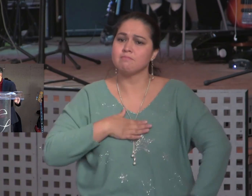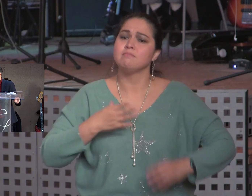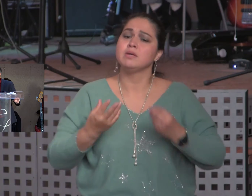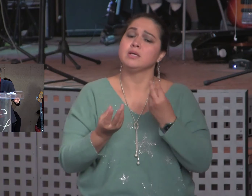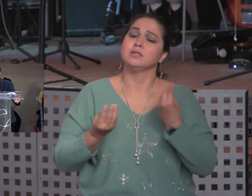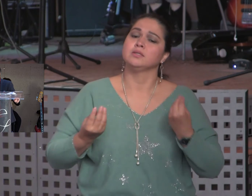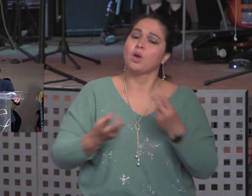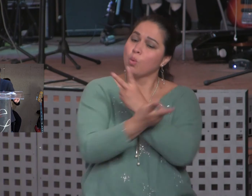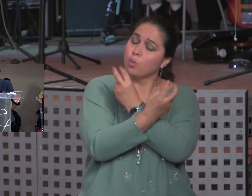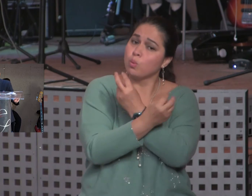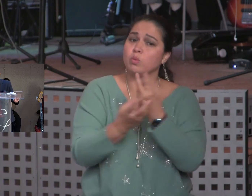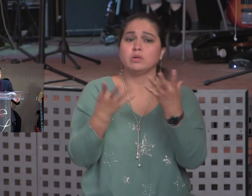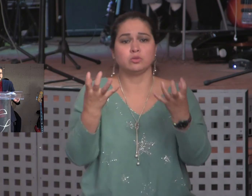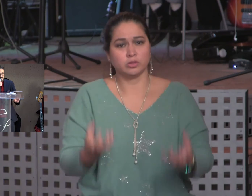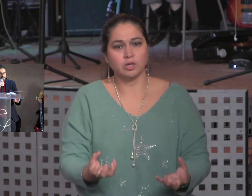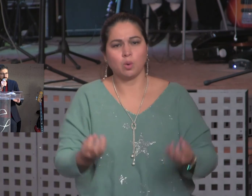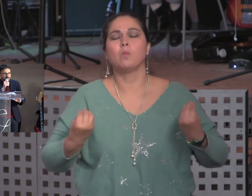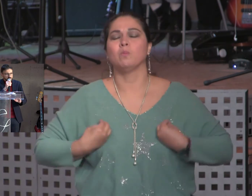secos.